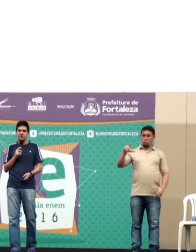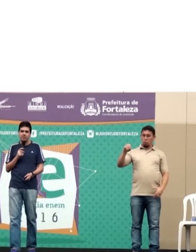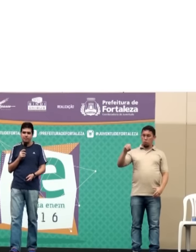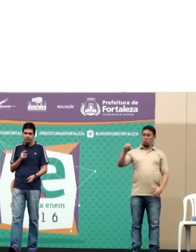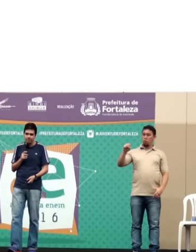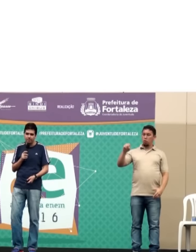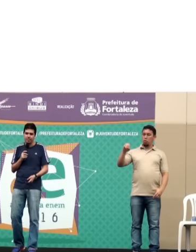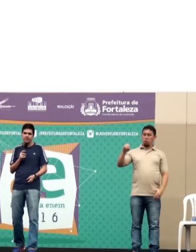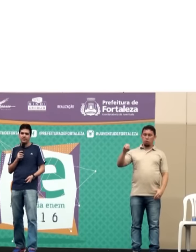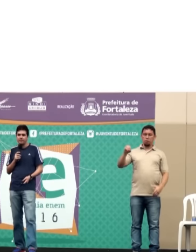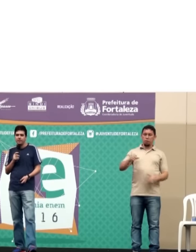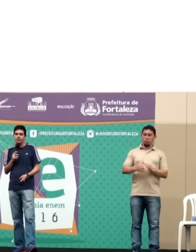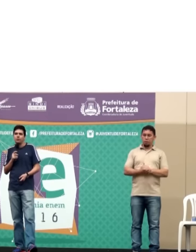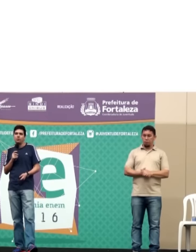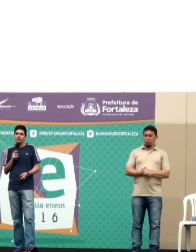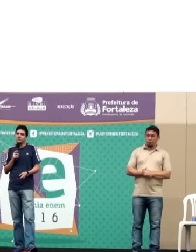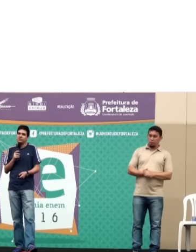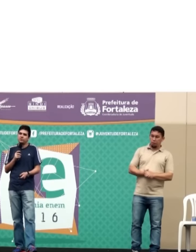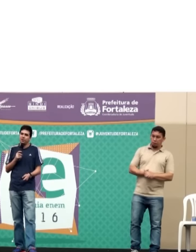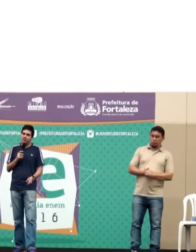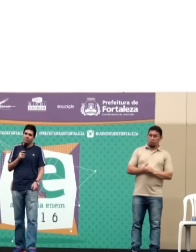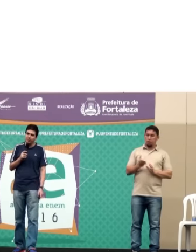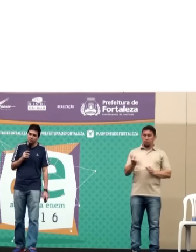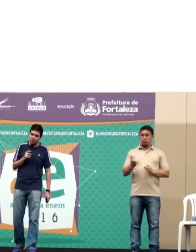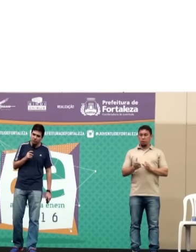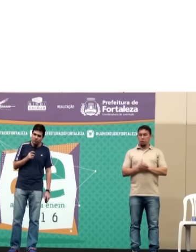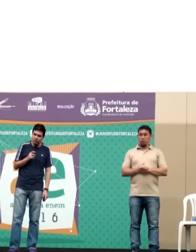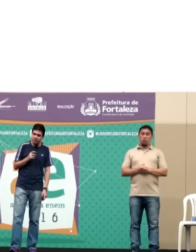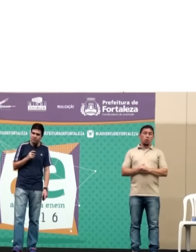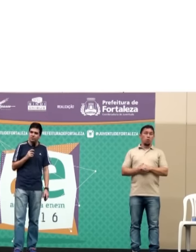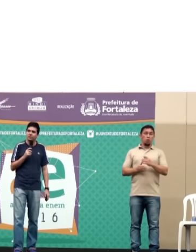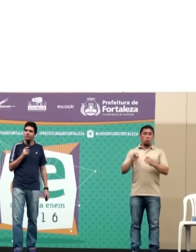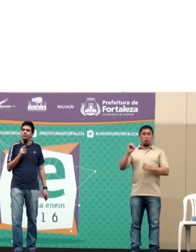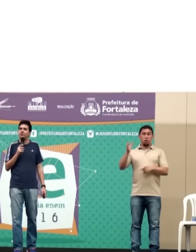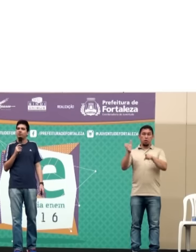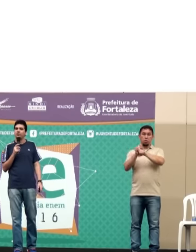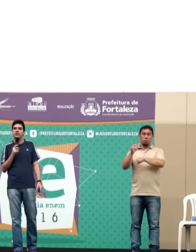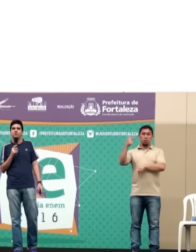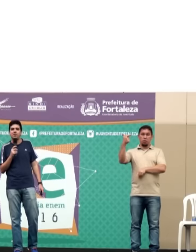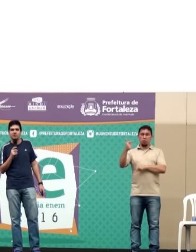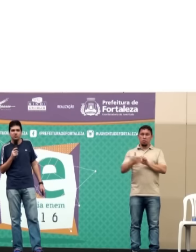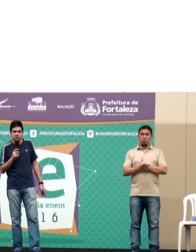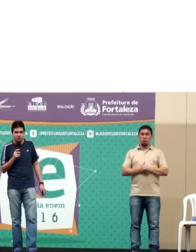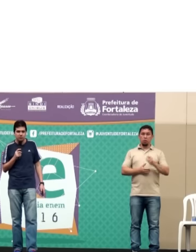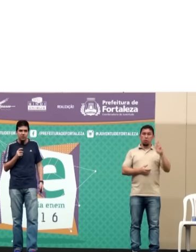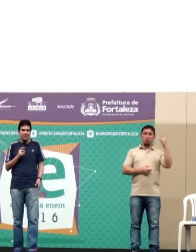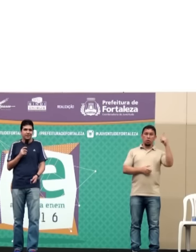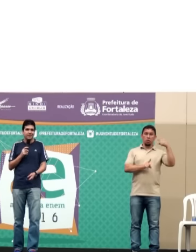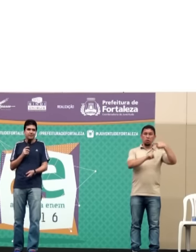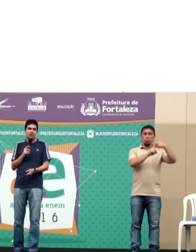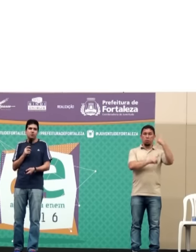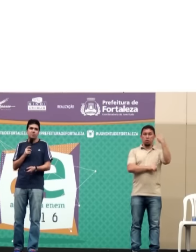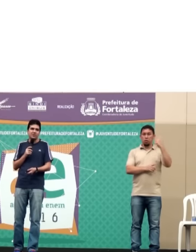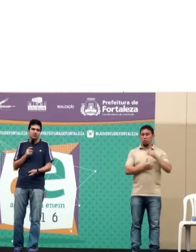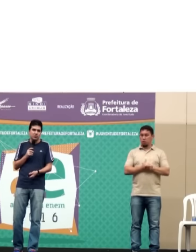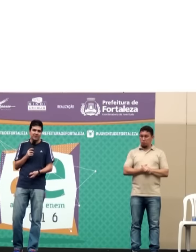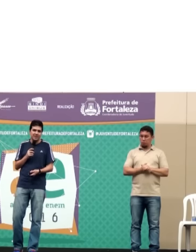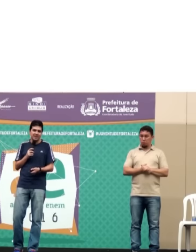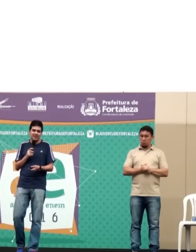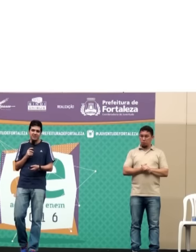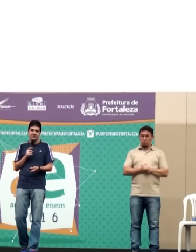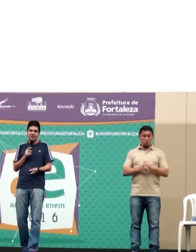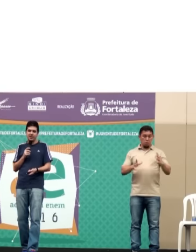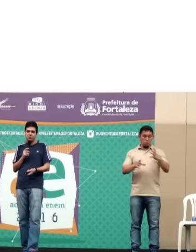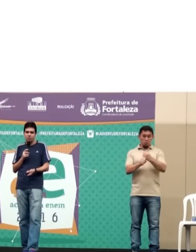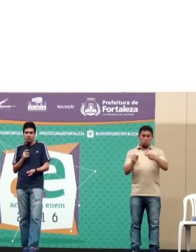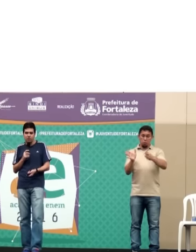Próximo exemplo. O oxigênio é menos 2, o hidrogênio mais 1. Então, como a soma tem